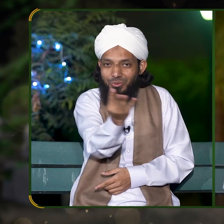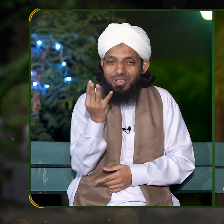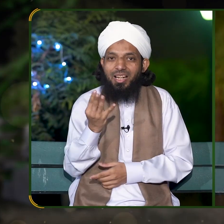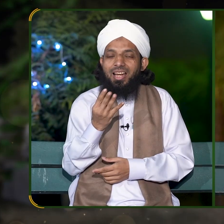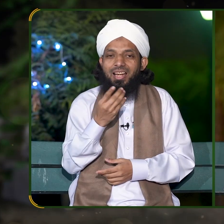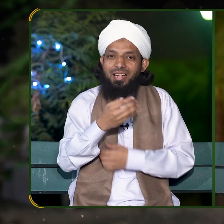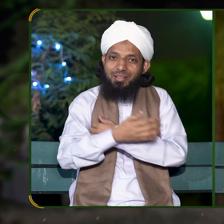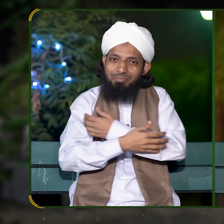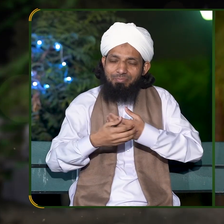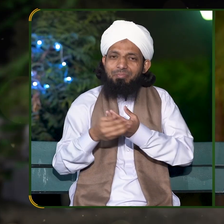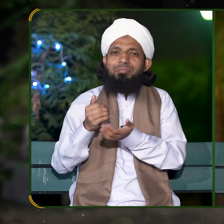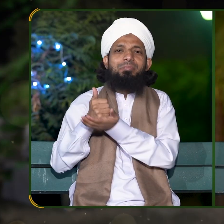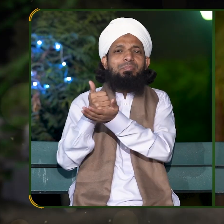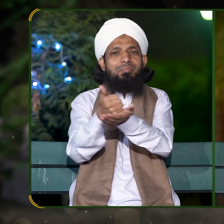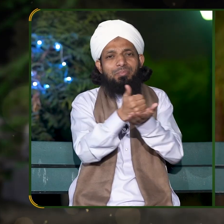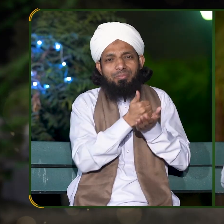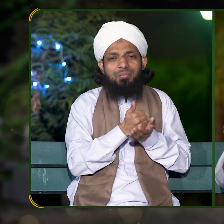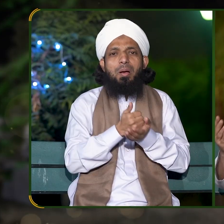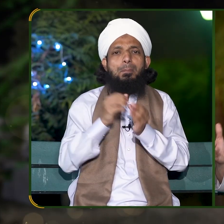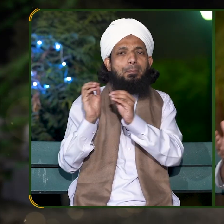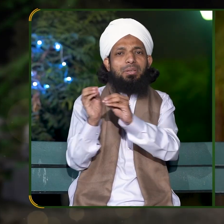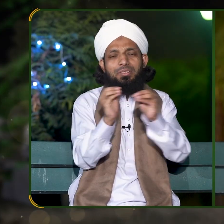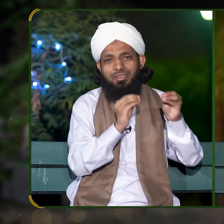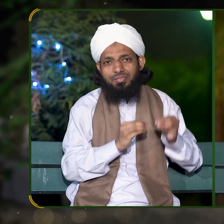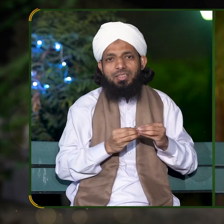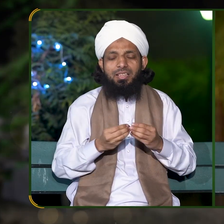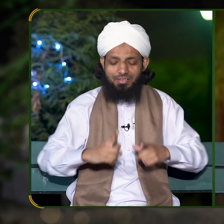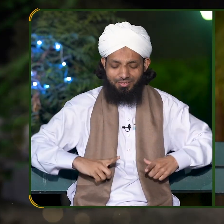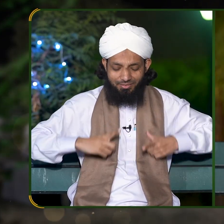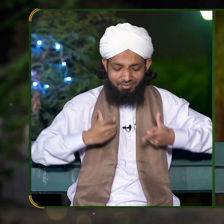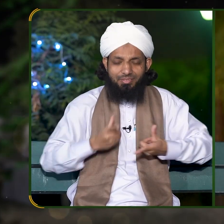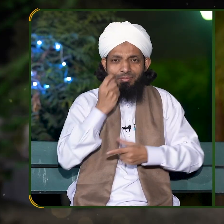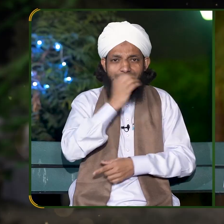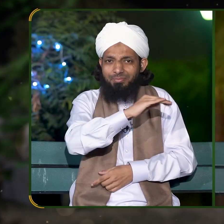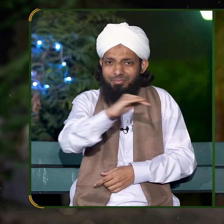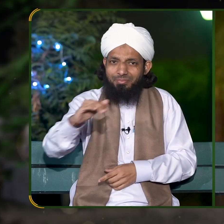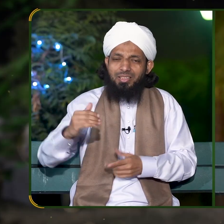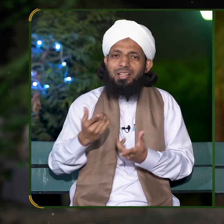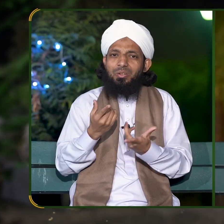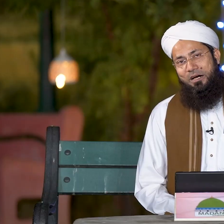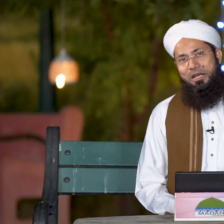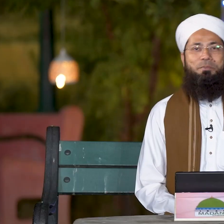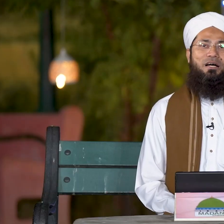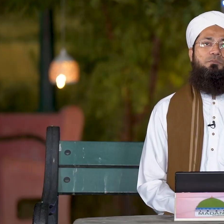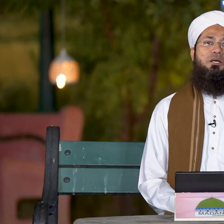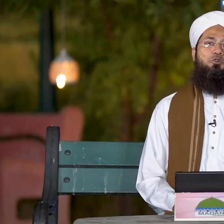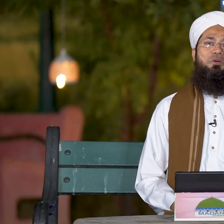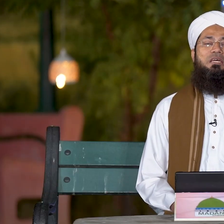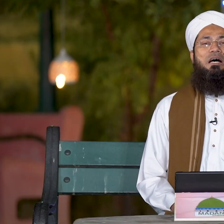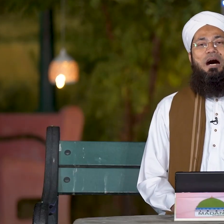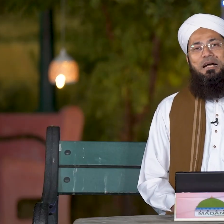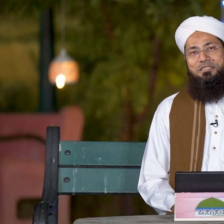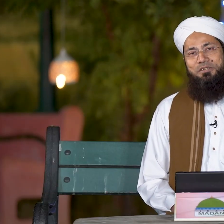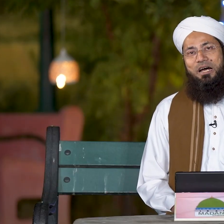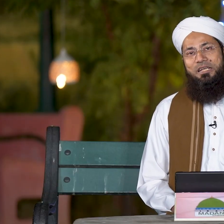کرنے والی زندگی، یہ ایسی زندگی ہے جو لوگوں کو بھی ہم سے قریب کرتی ہے، لوگ ہم سے محبت کرنے لگتے ہیں۔ اللہ پاک ہم سب کو